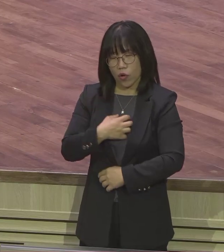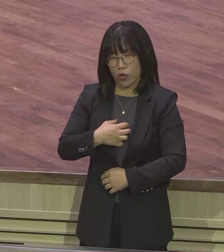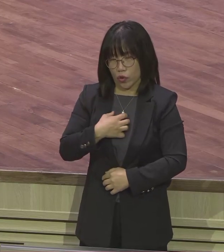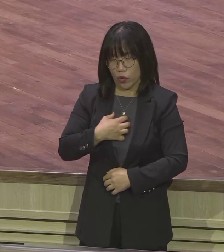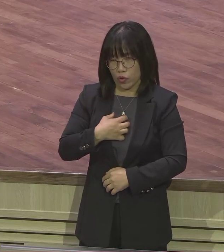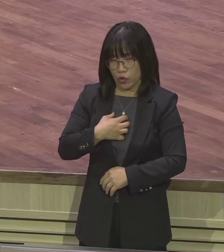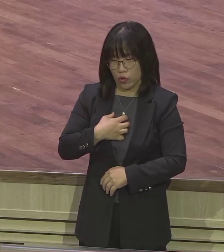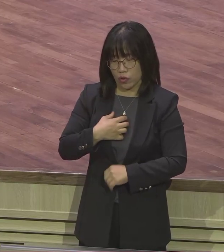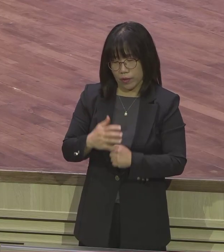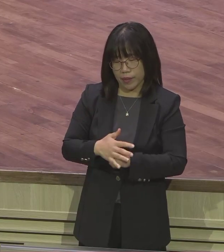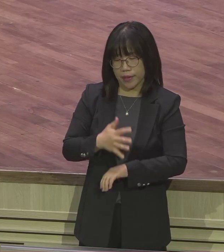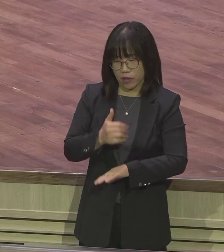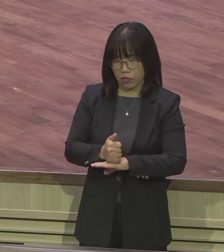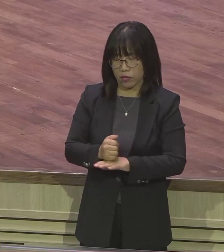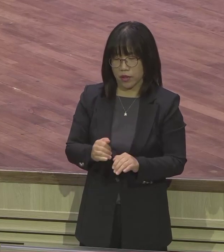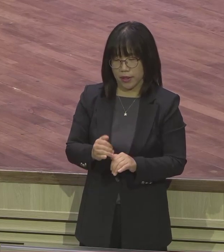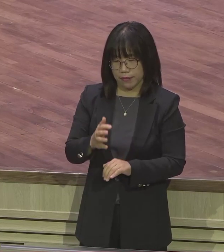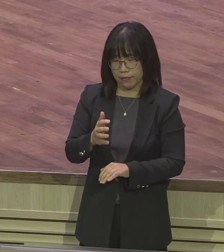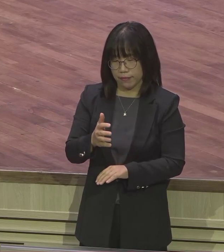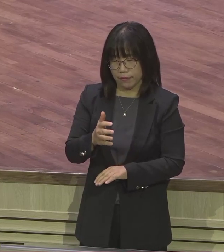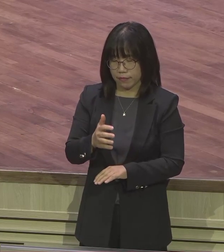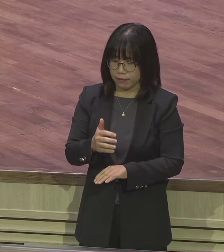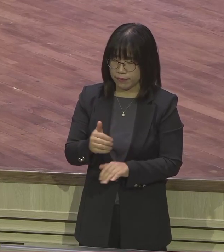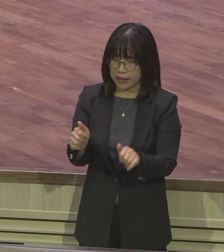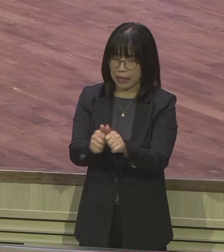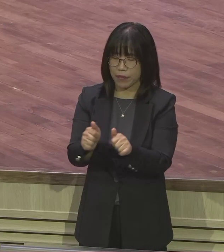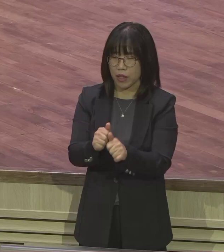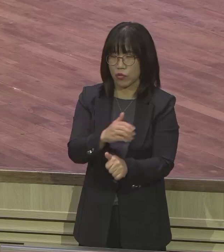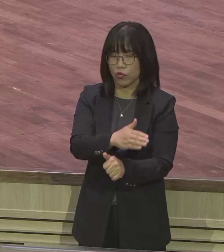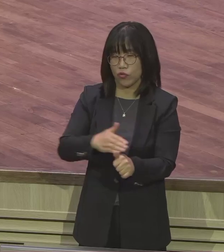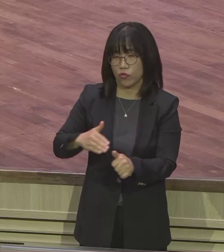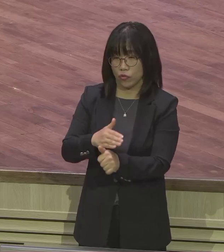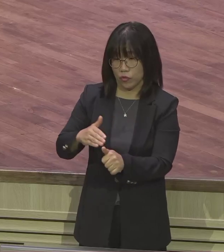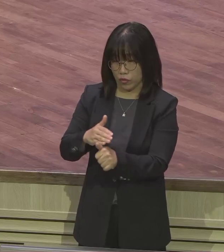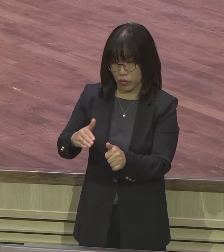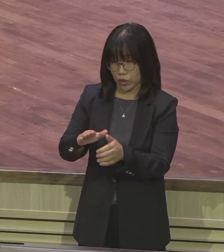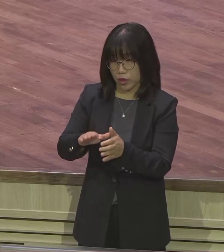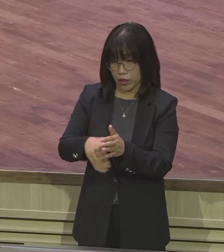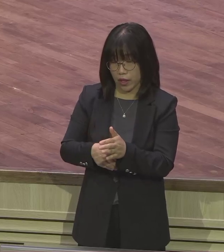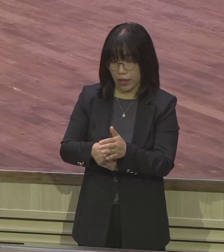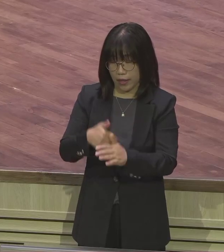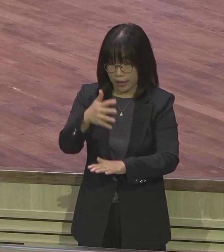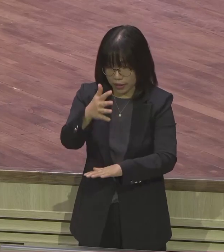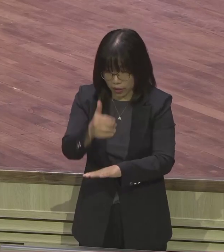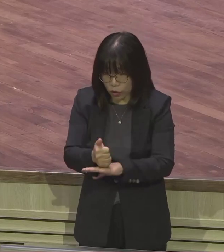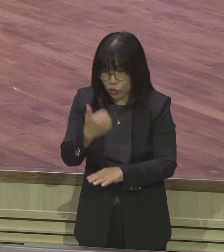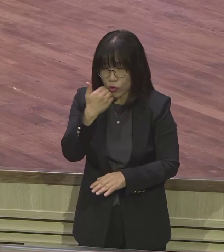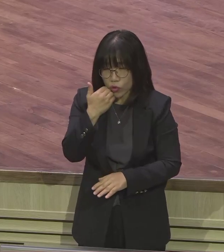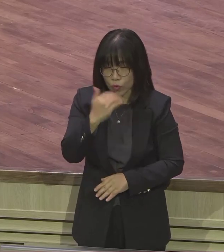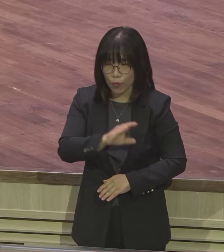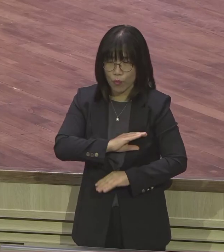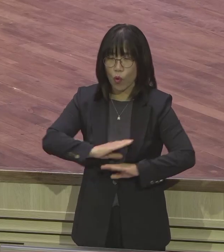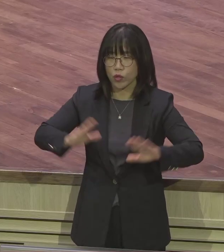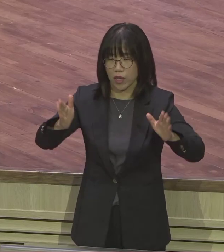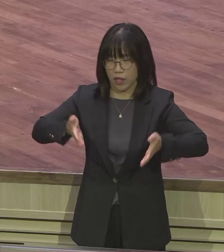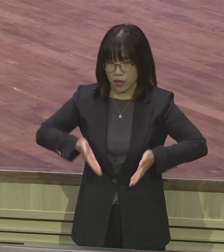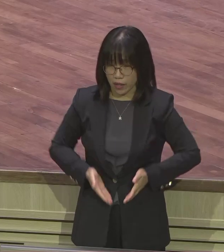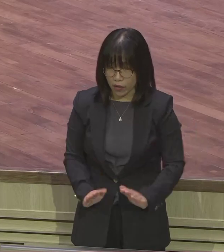죽여. 그때 남자 다 죽여야 되는데 그때 어린애 탱기 모세란 말이야. 이게 태어나가지고 죽어야